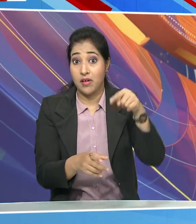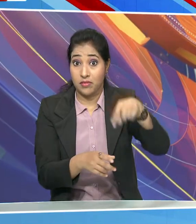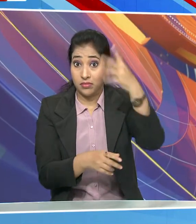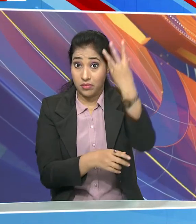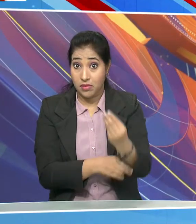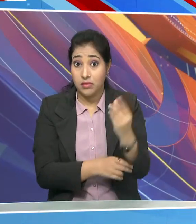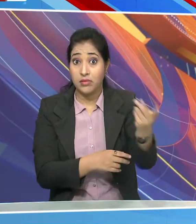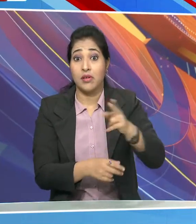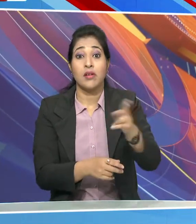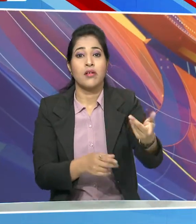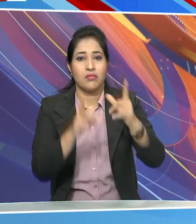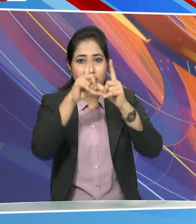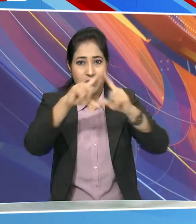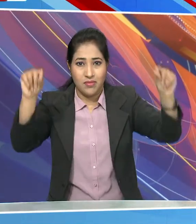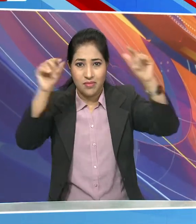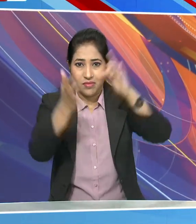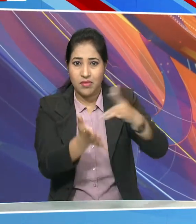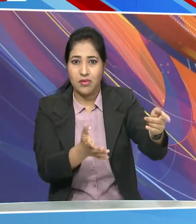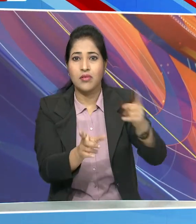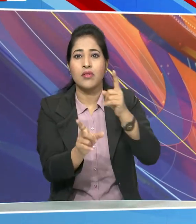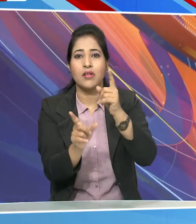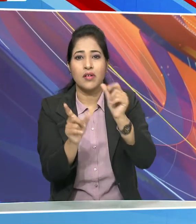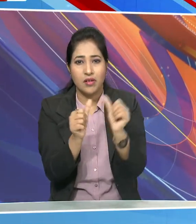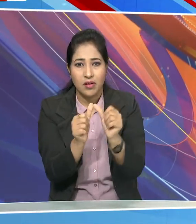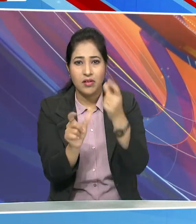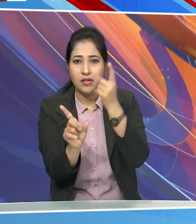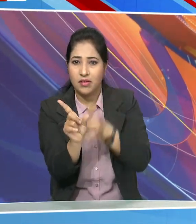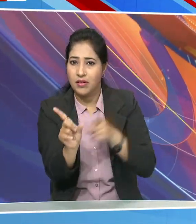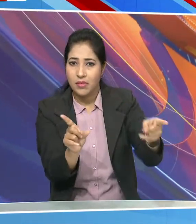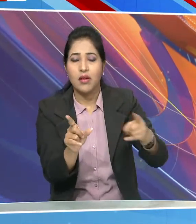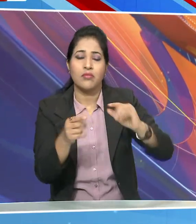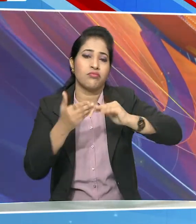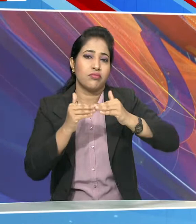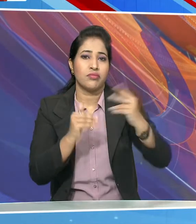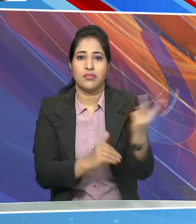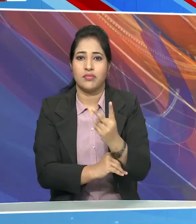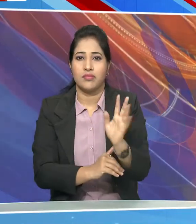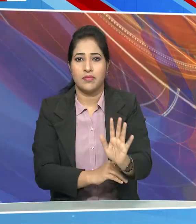सामना जापान की आका ने यामागुची के खिलाफ होगा